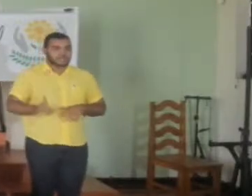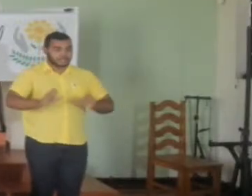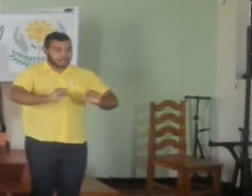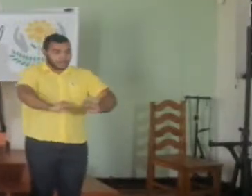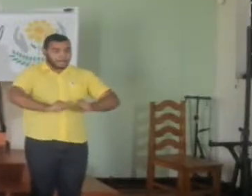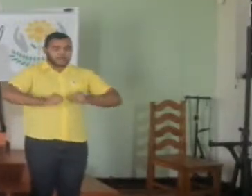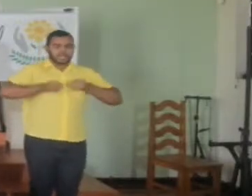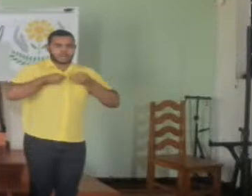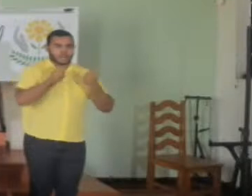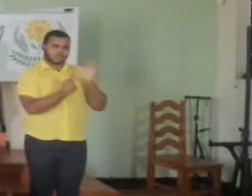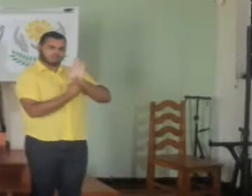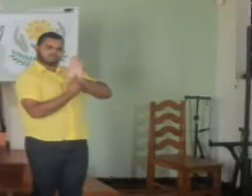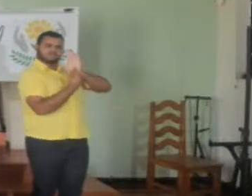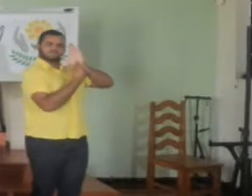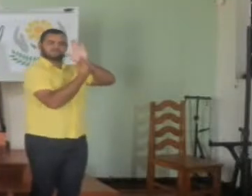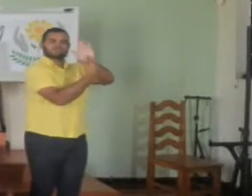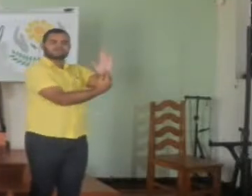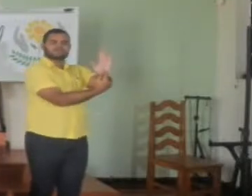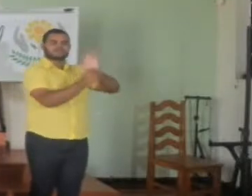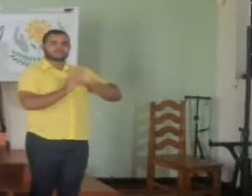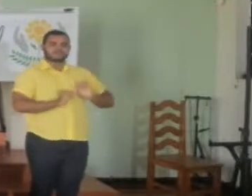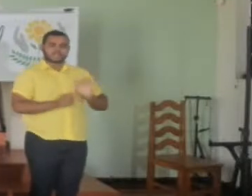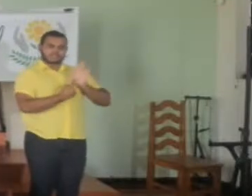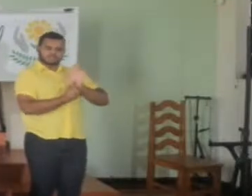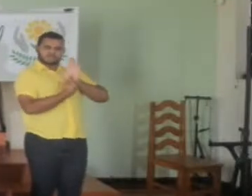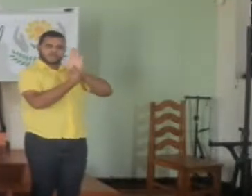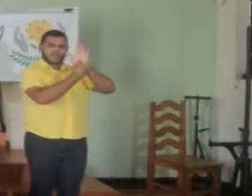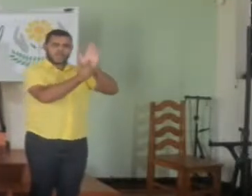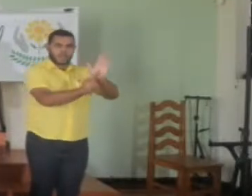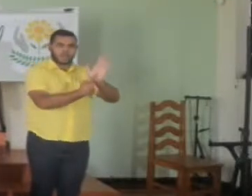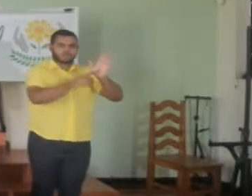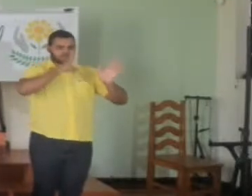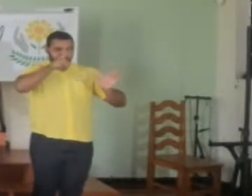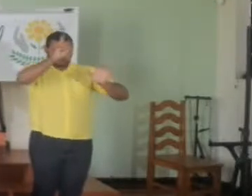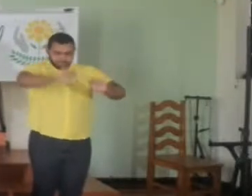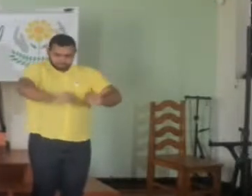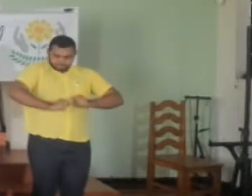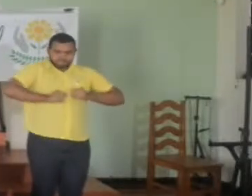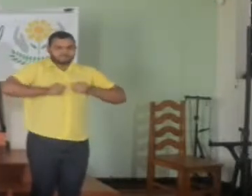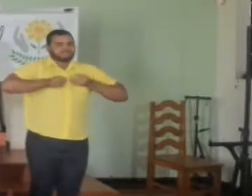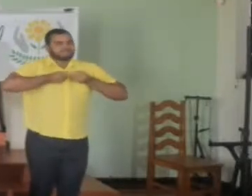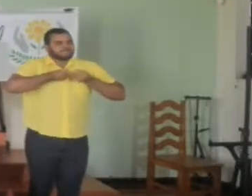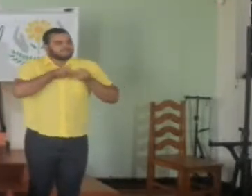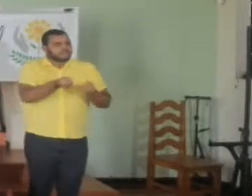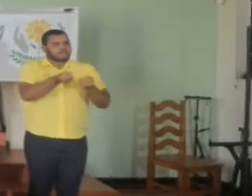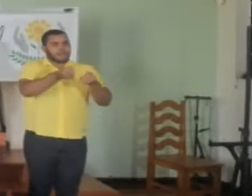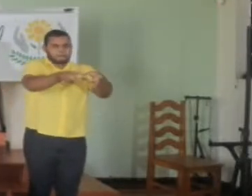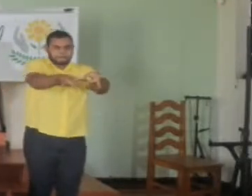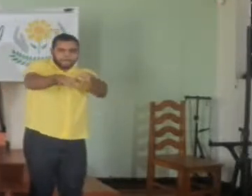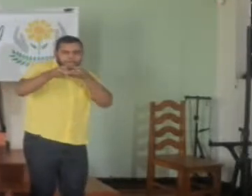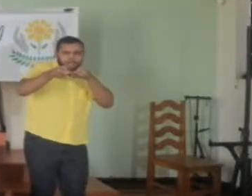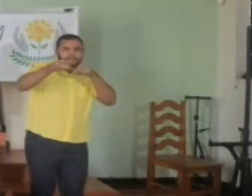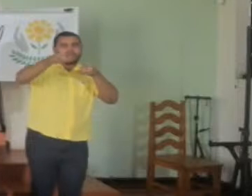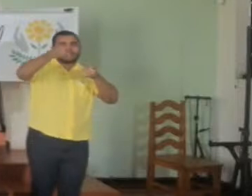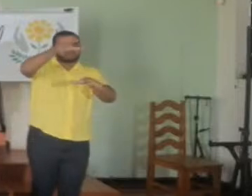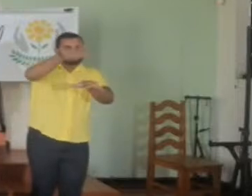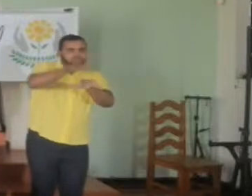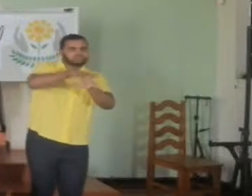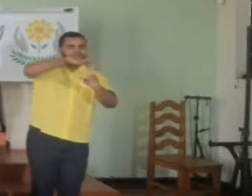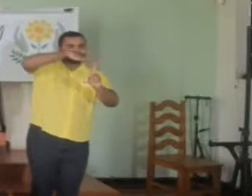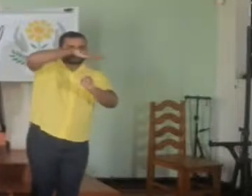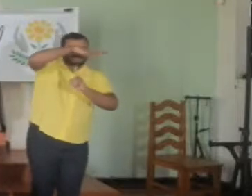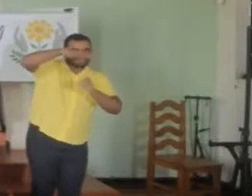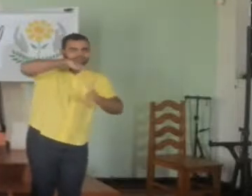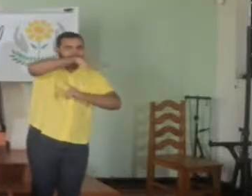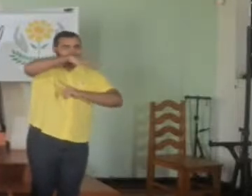né? Protagonismo. Protagonismo empodera e concretiza a inclusão social e vem